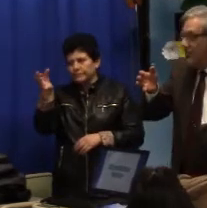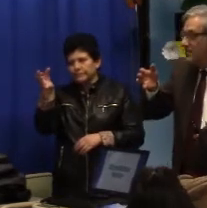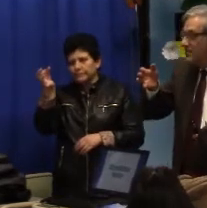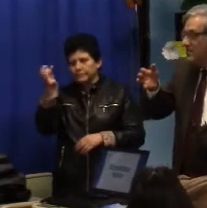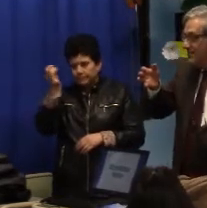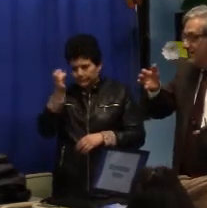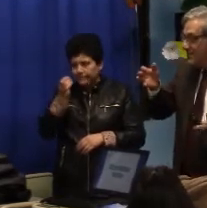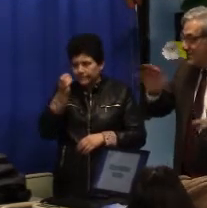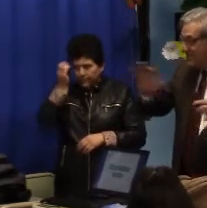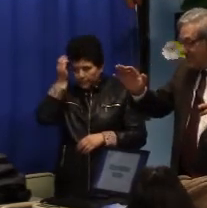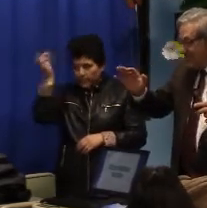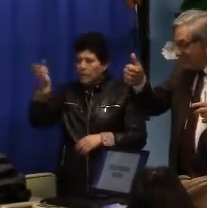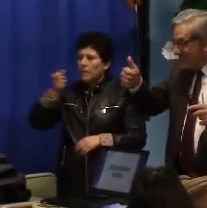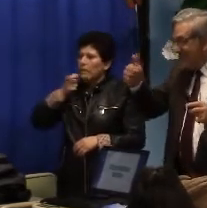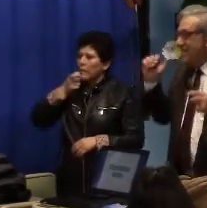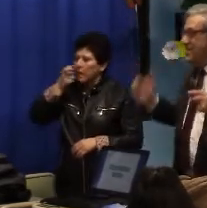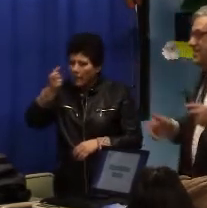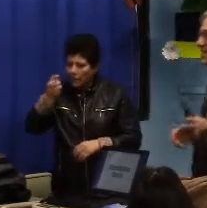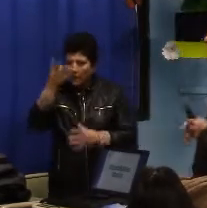¿Está bien?